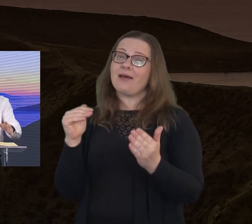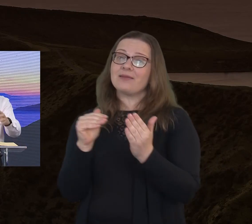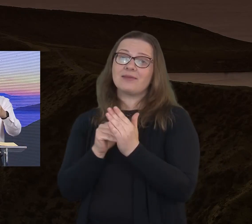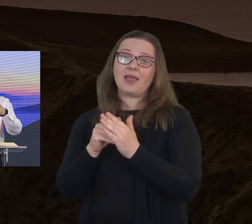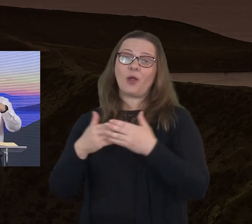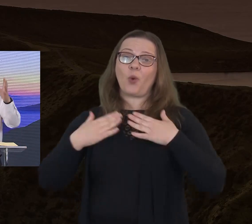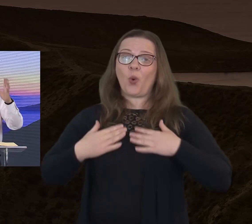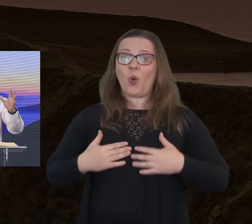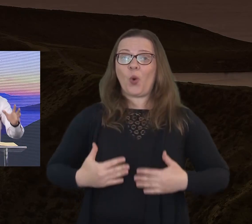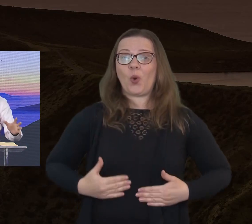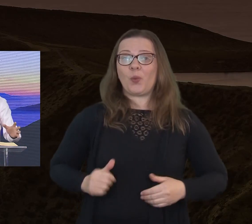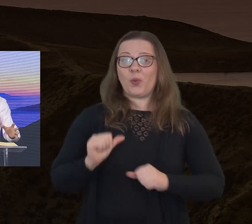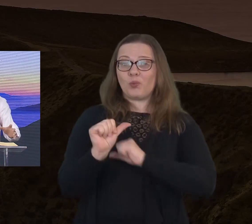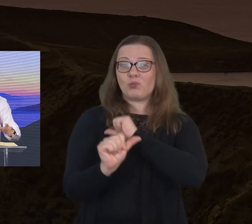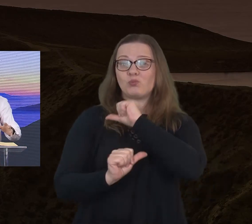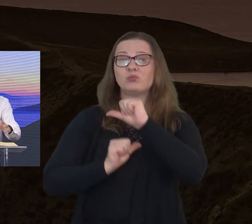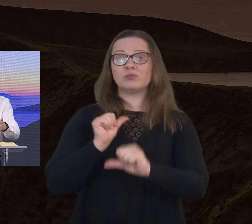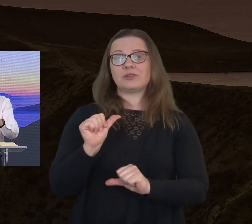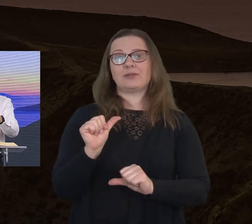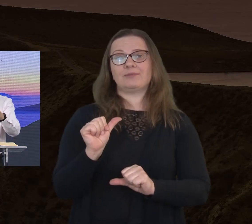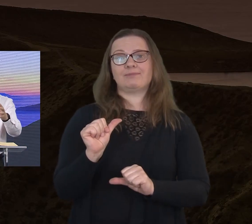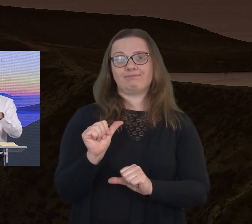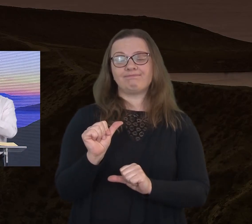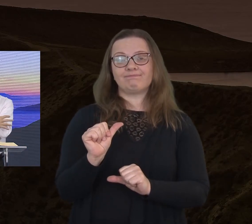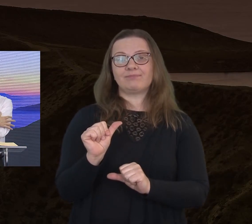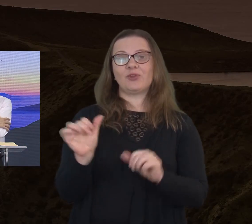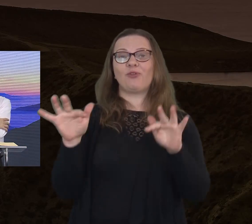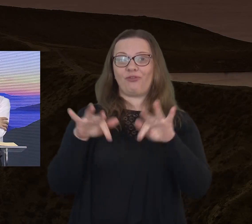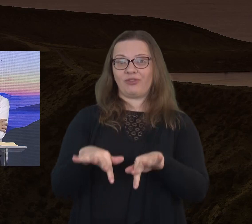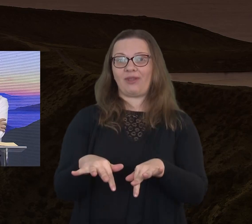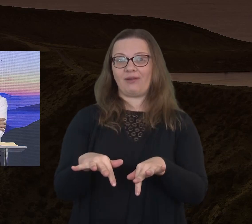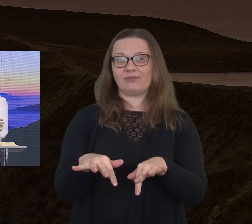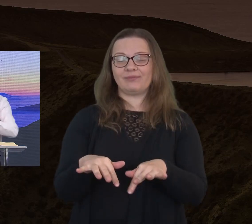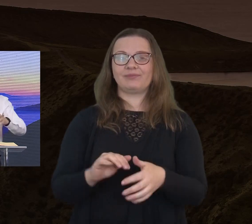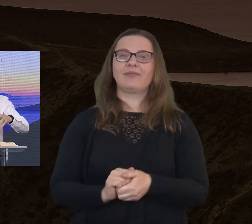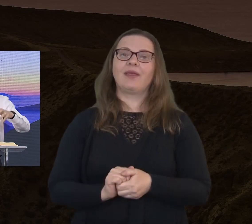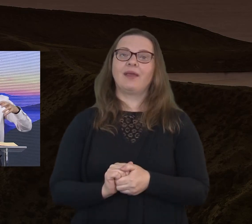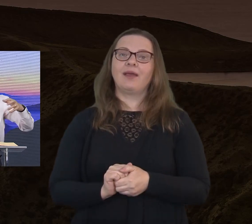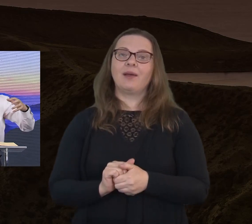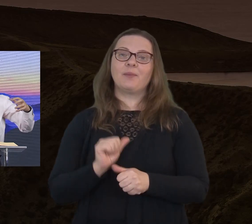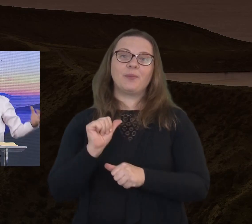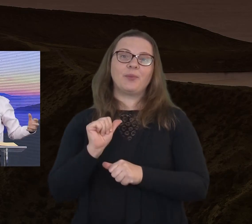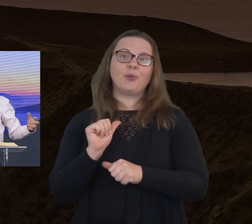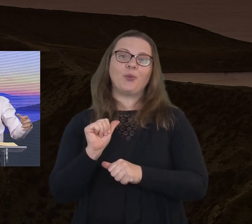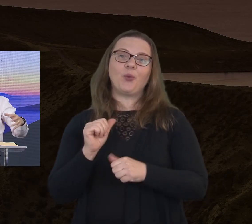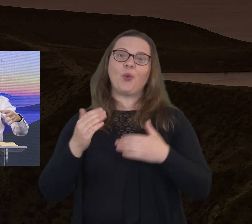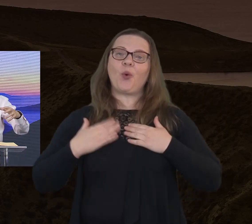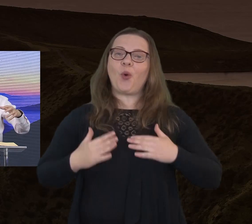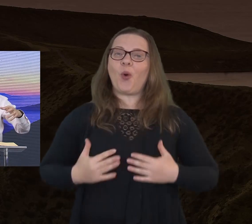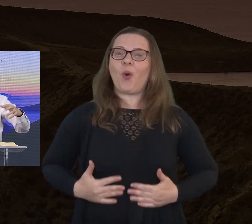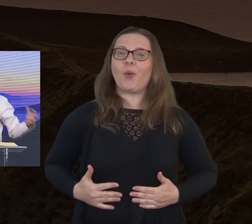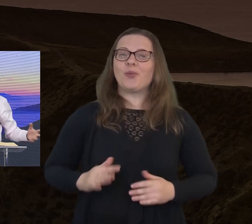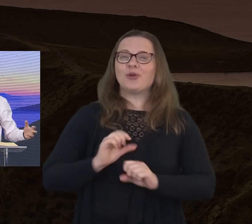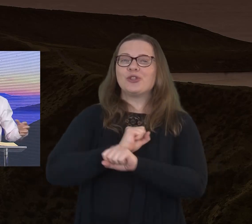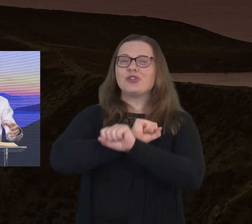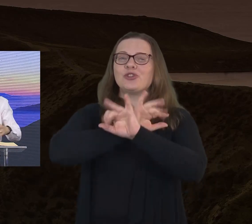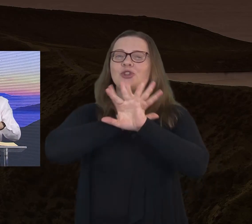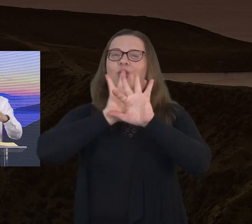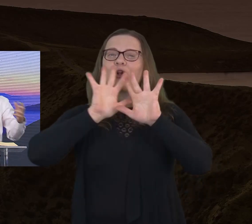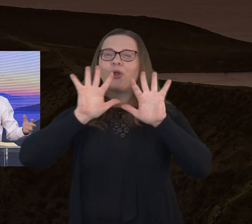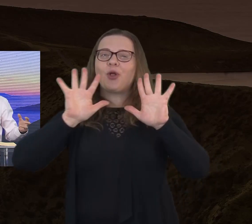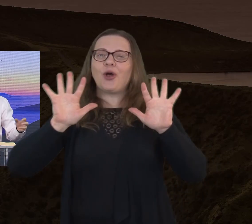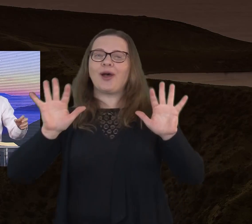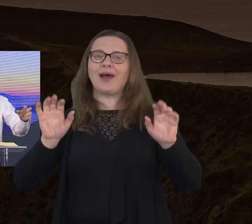A redenção do seu corpo, quer dizer, Deus vai trocar esse corpo físico por um corpo de glória espiritual